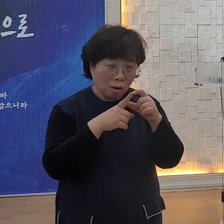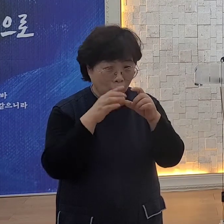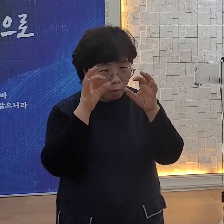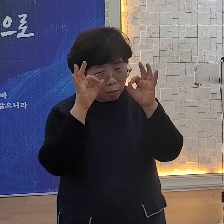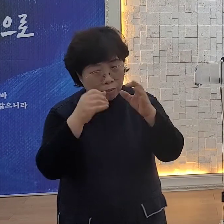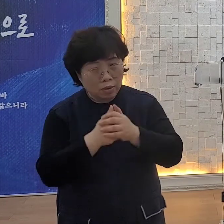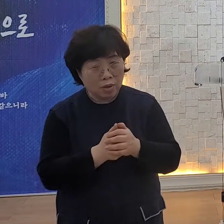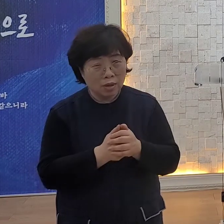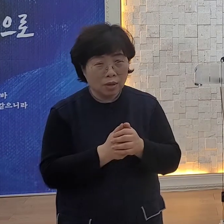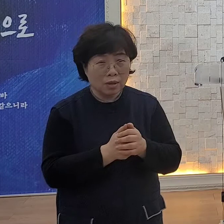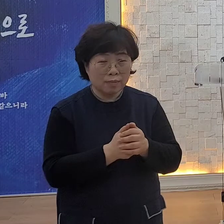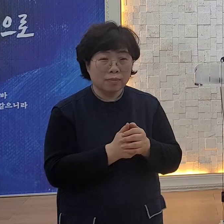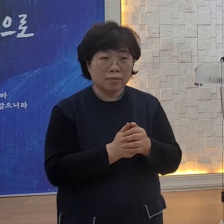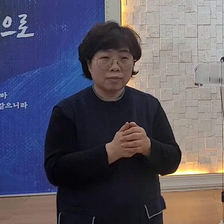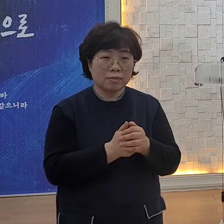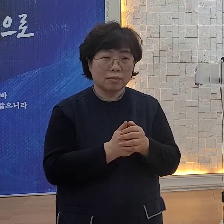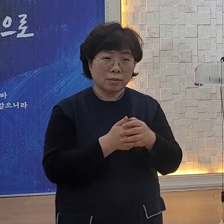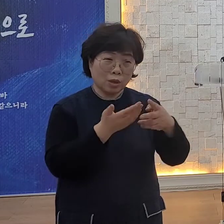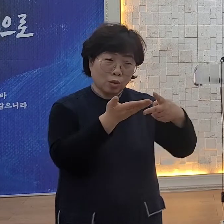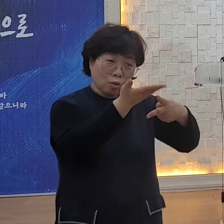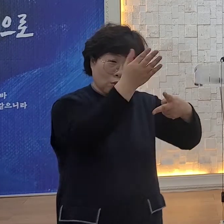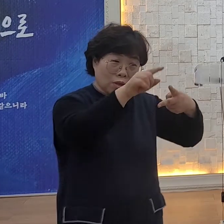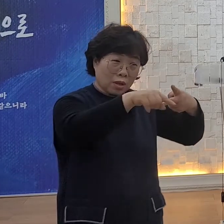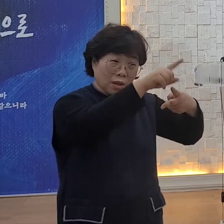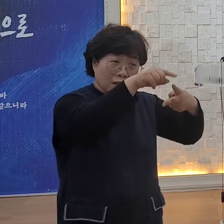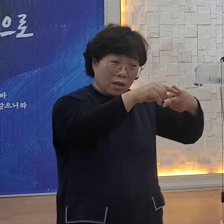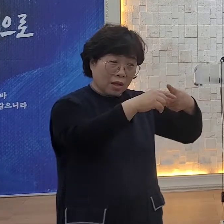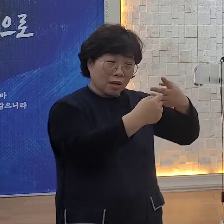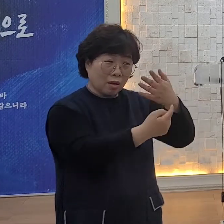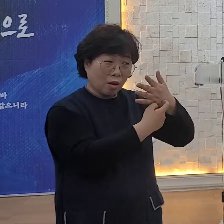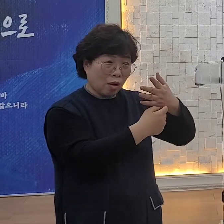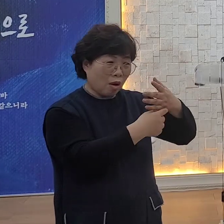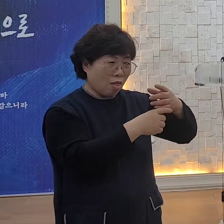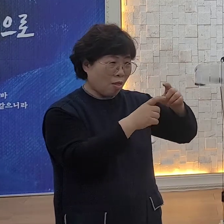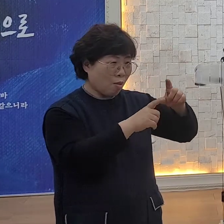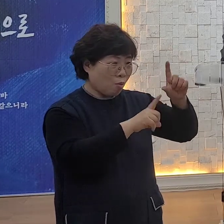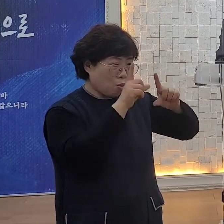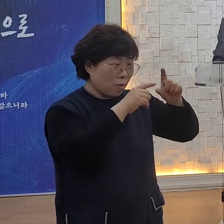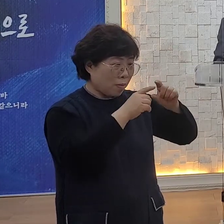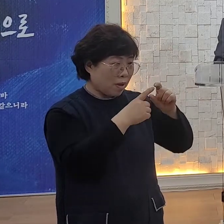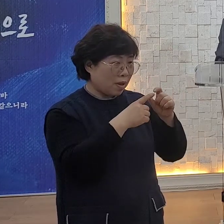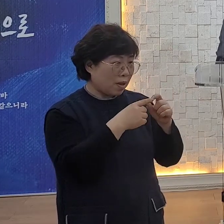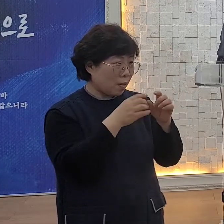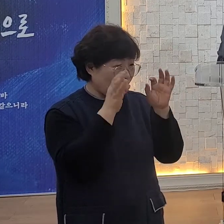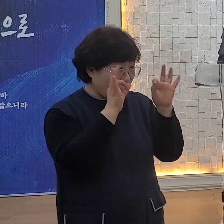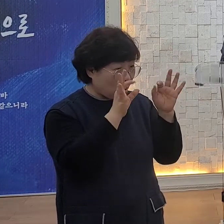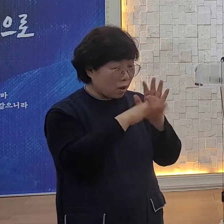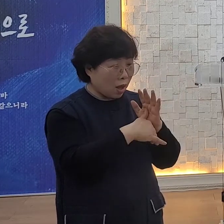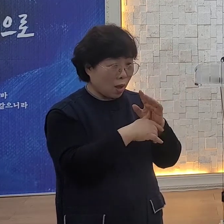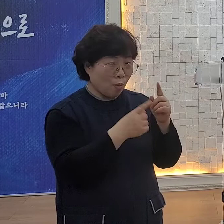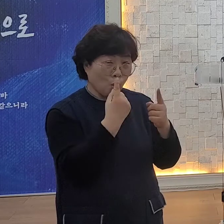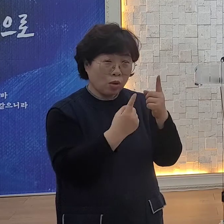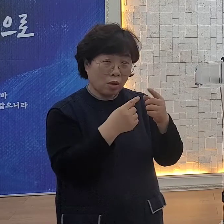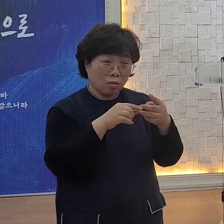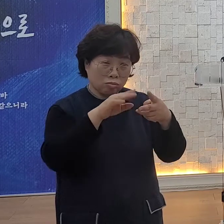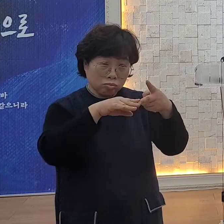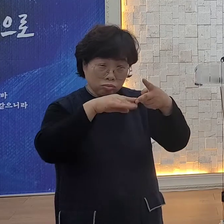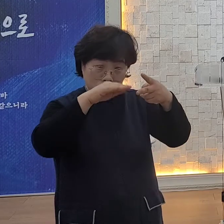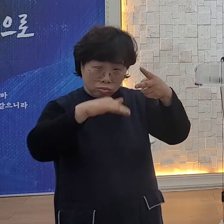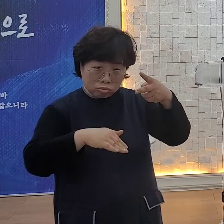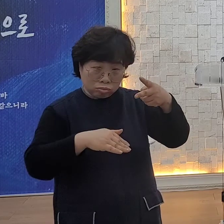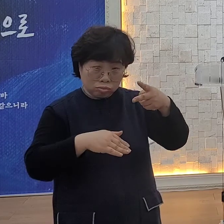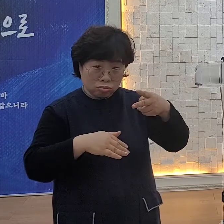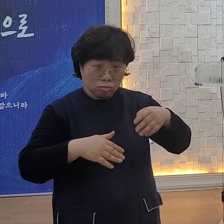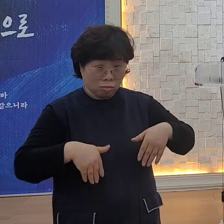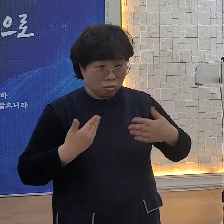이게 아까 우리 읽었던 그 뭐 동성애라든지 성적 외도나 타락 이런 게 비하면 아무것도 아니잖아요. 뭐 교만할 수 있고 뭐 자랑할 수 있지